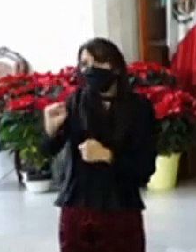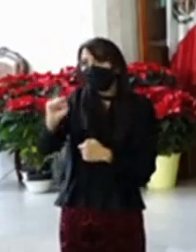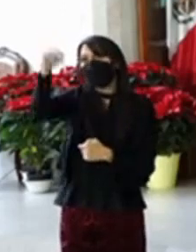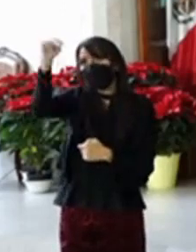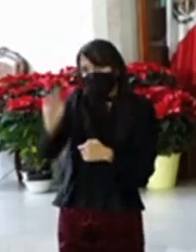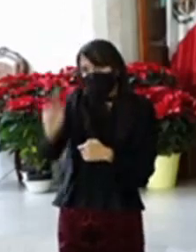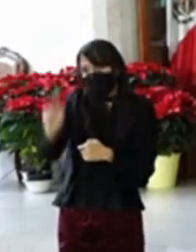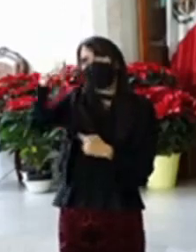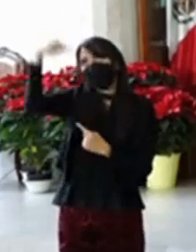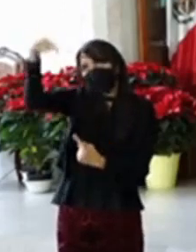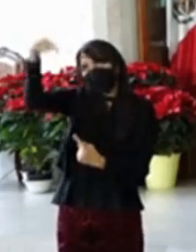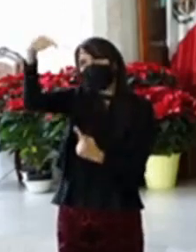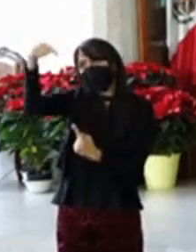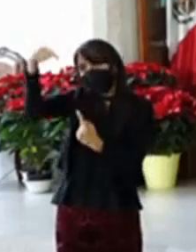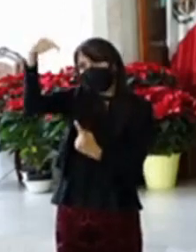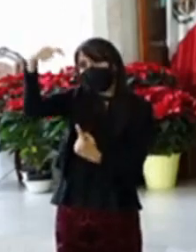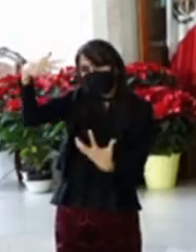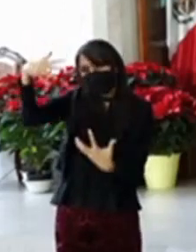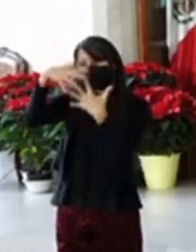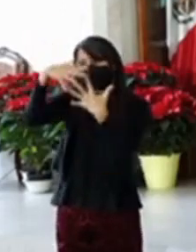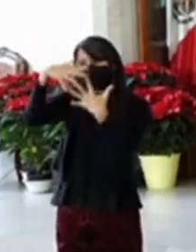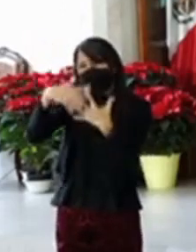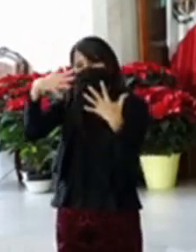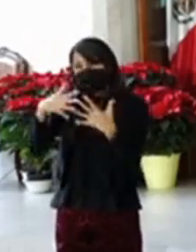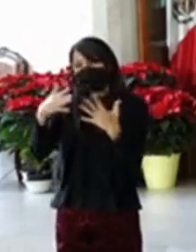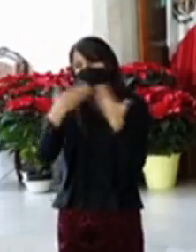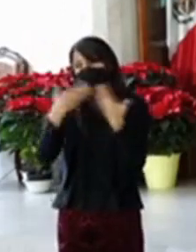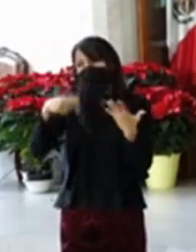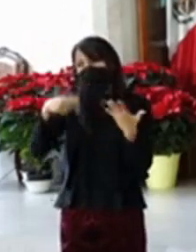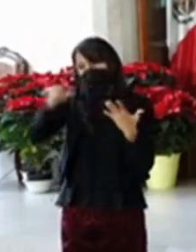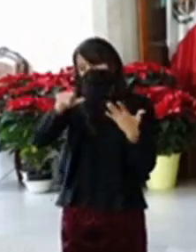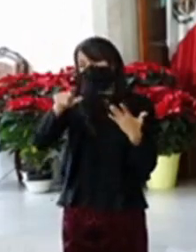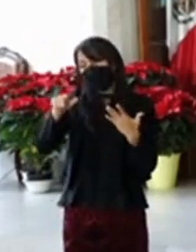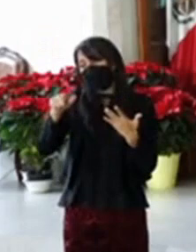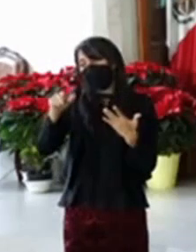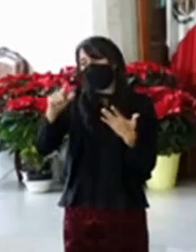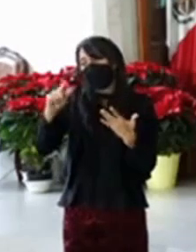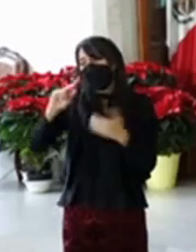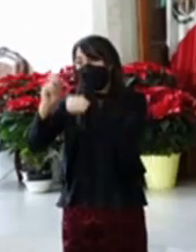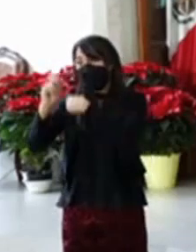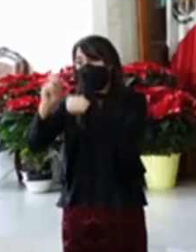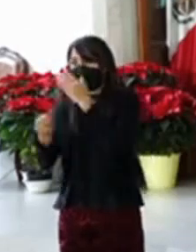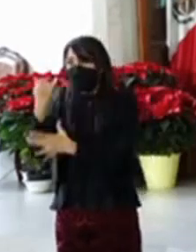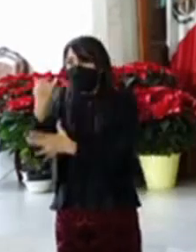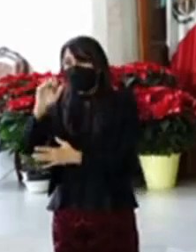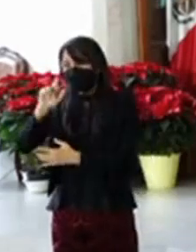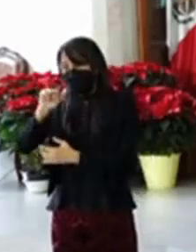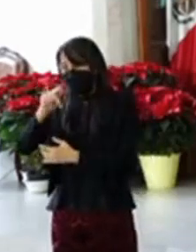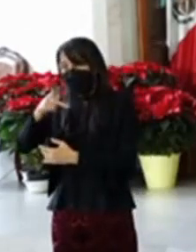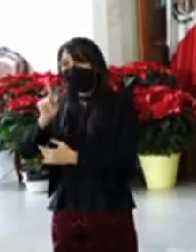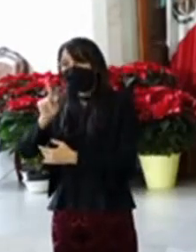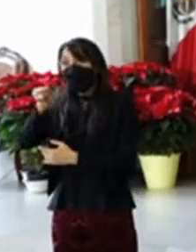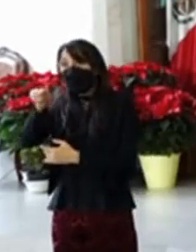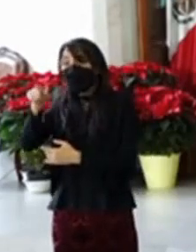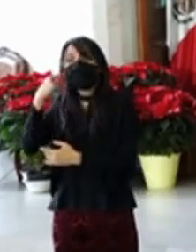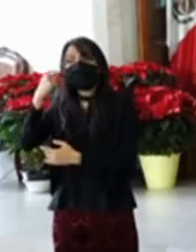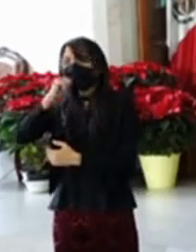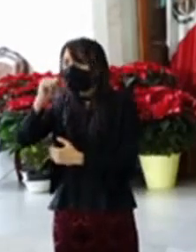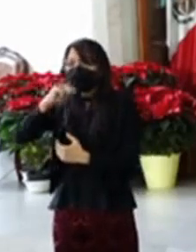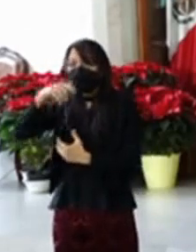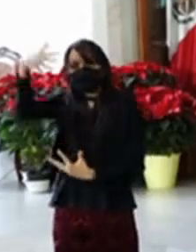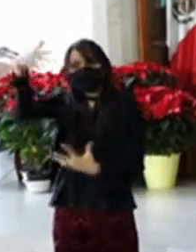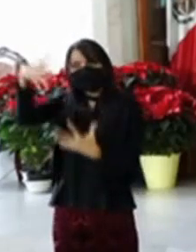Siria, Asiria, lo que hoy día es la nación de Irak, siempre estuvieron en